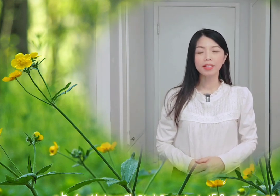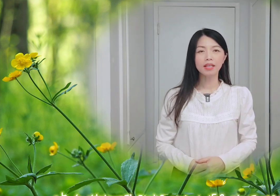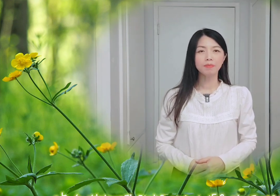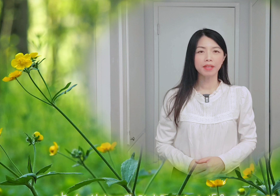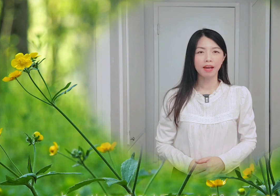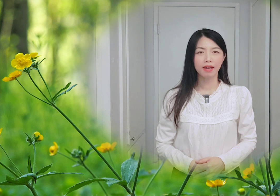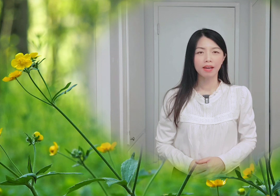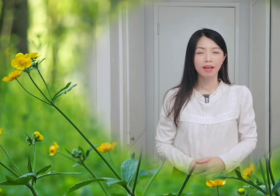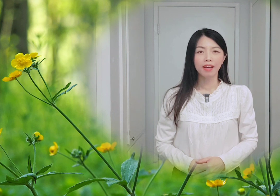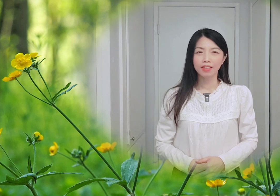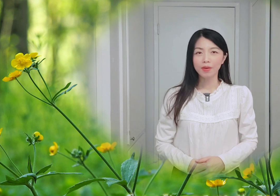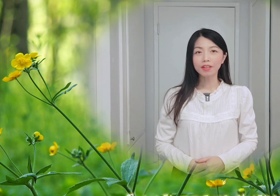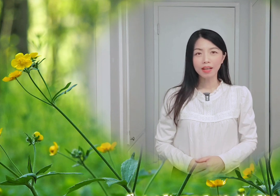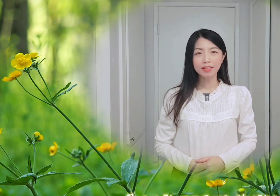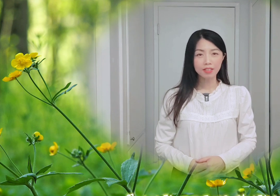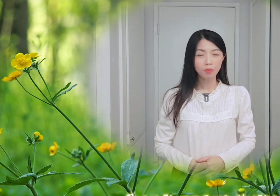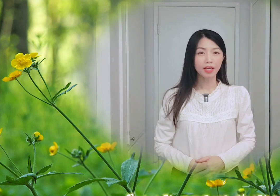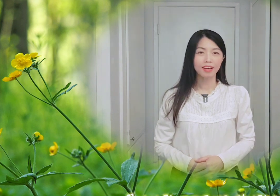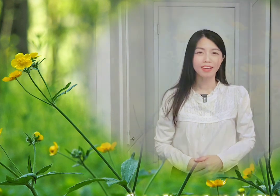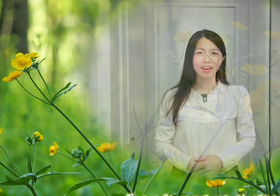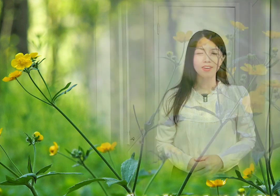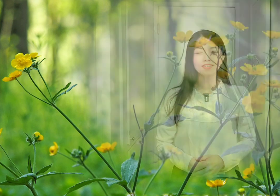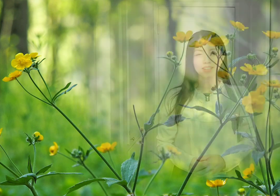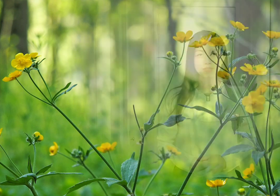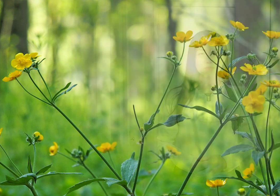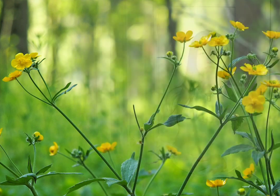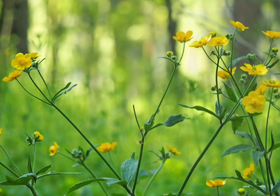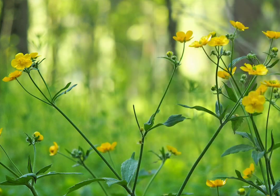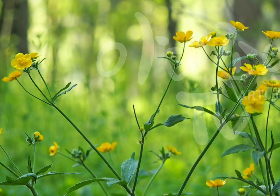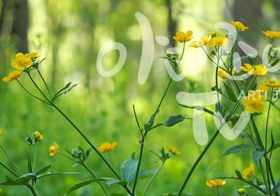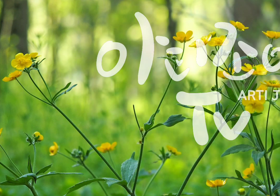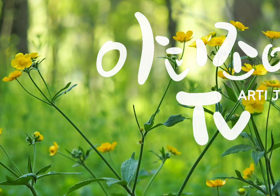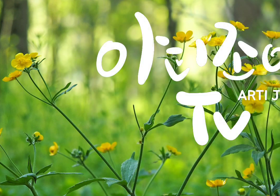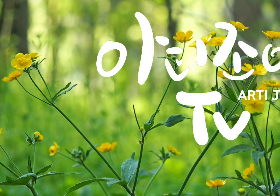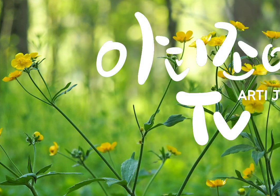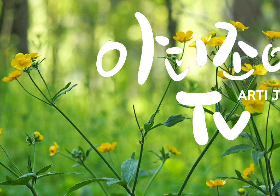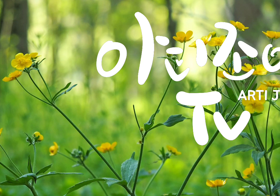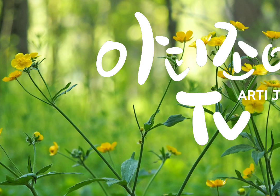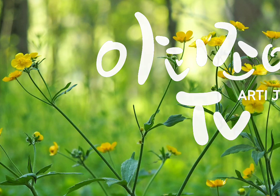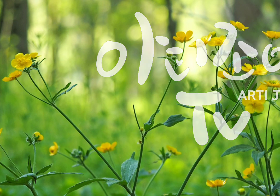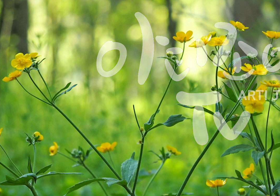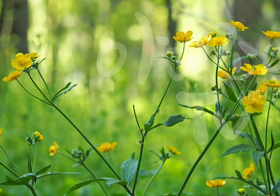만나주세요 라는 찬양입니다. 그러면 끝까지 시청 부탁드릴게요. 감사합니다.